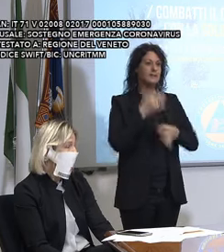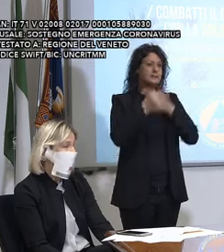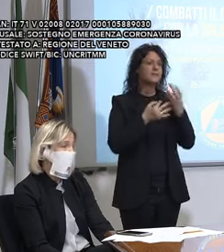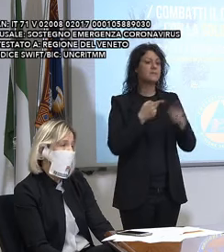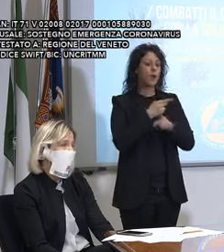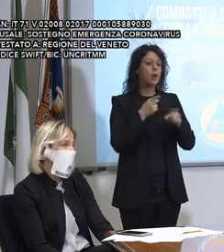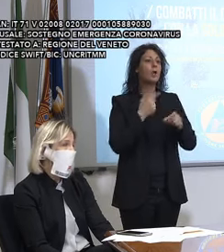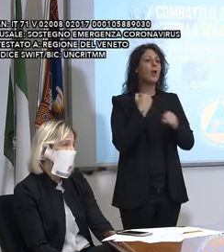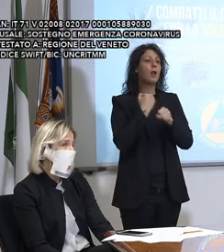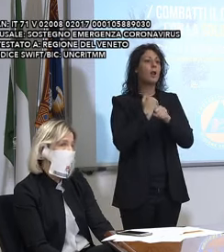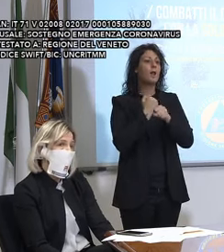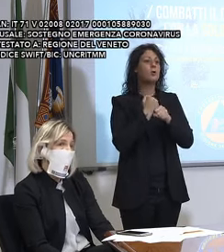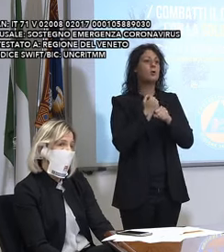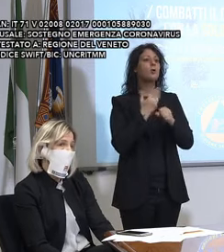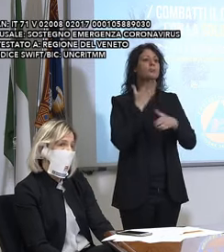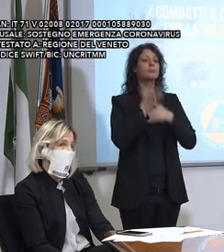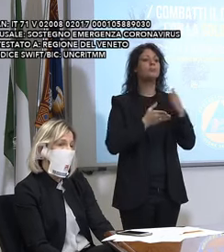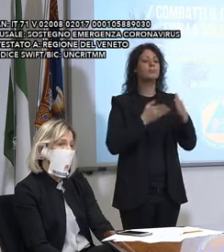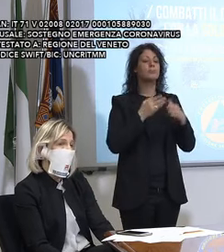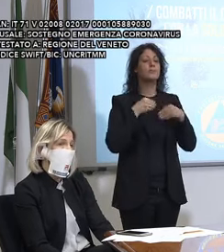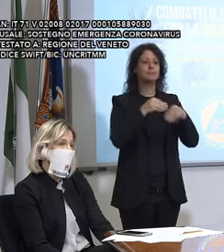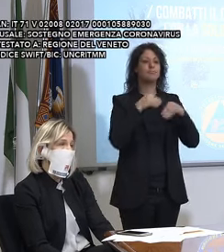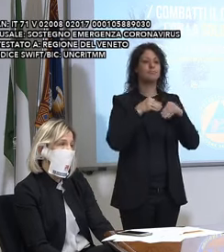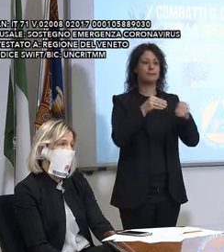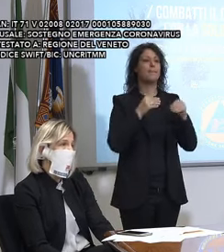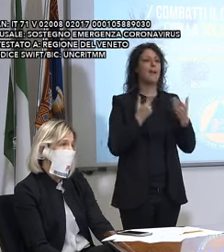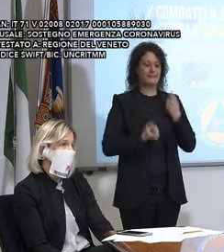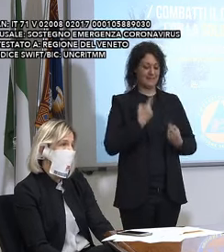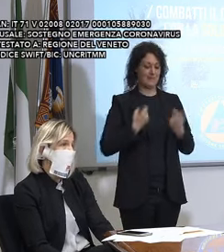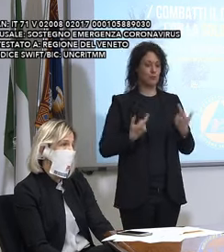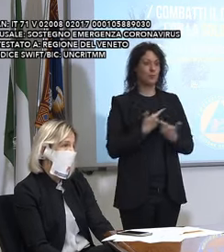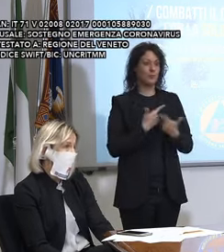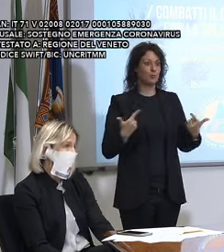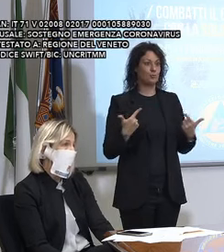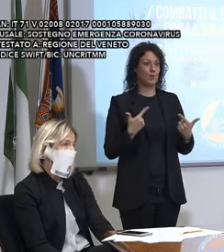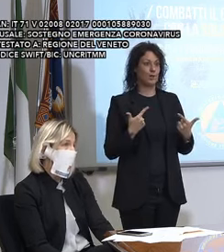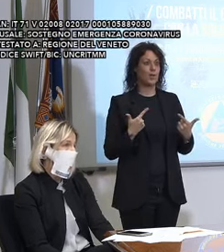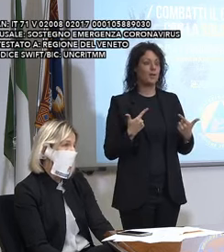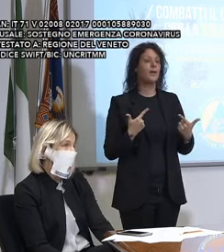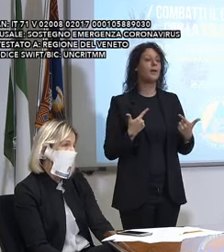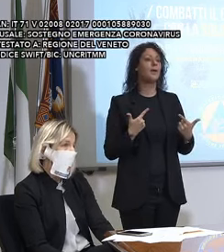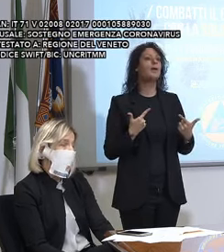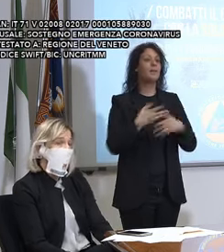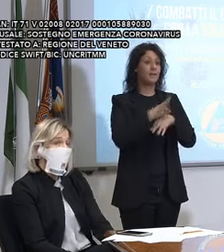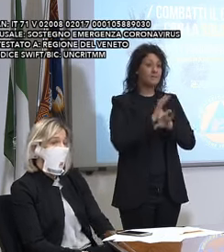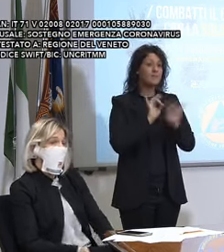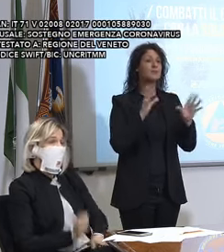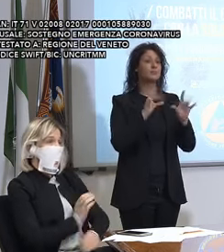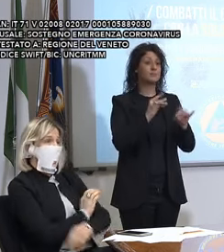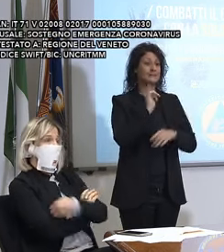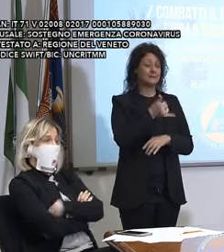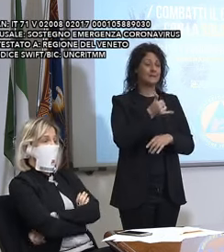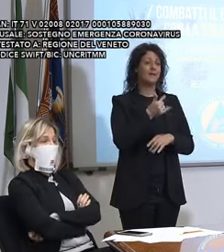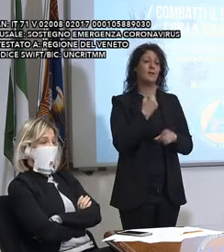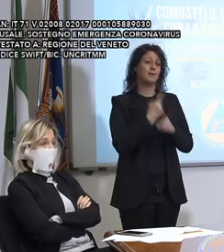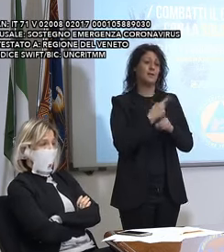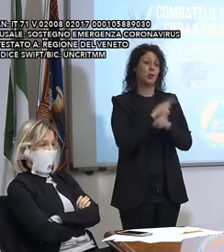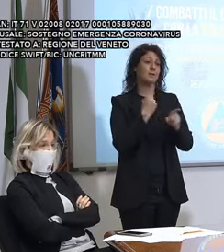in ospedale e che non hanno avuto i sintomi, che ovviamente vanno in isolamento. Aggiorneremo quella vecchia tabella che avevamo già fatto.